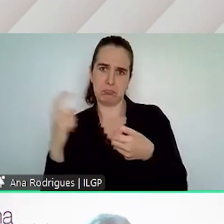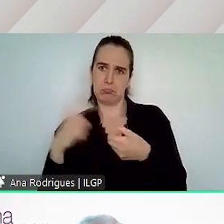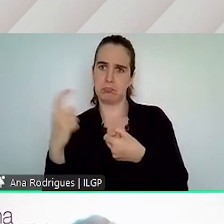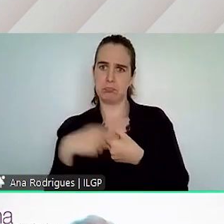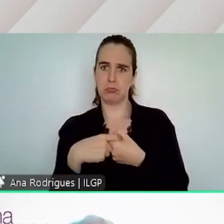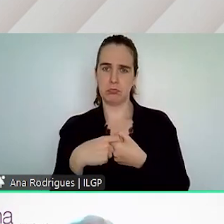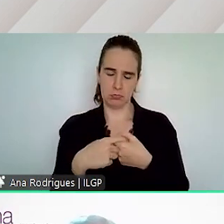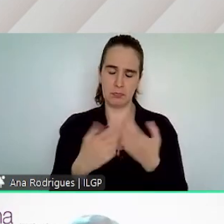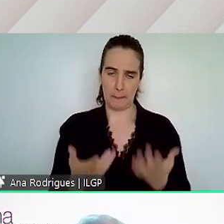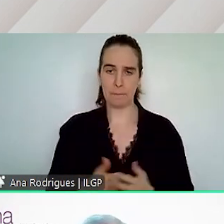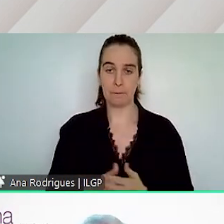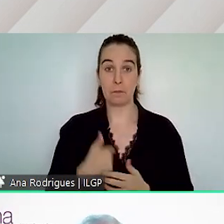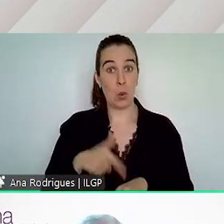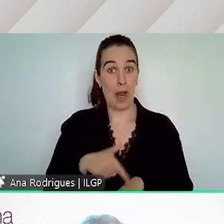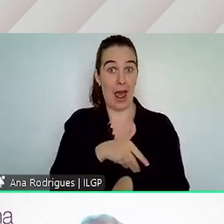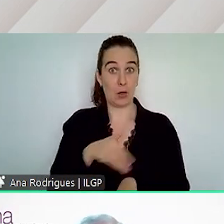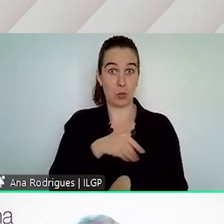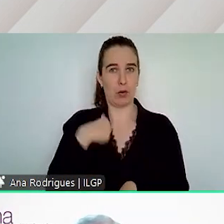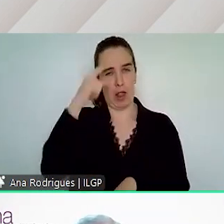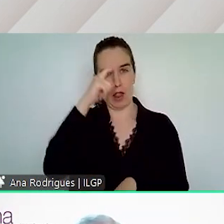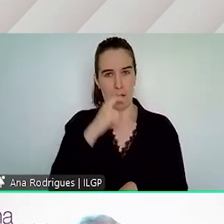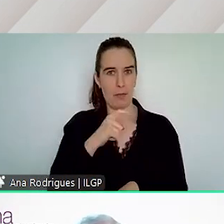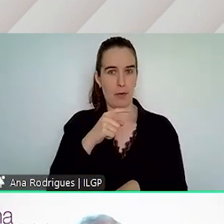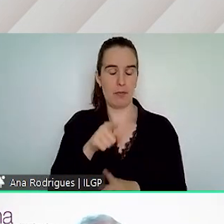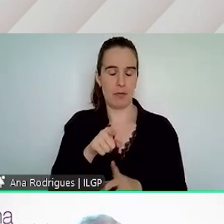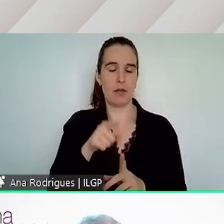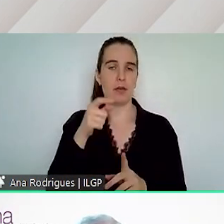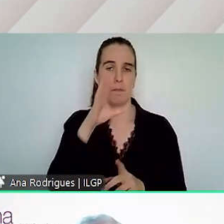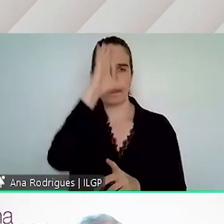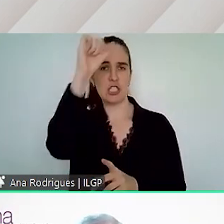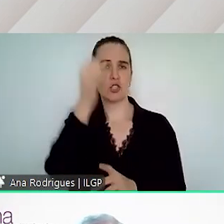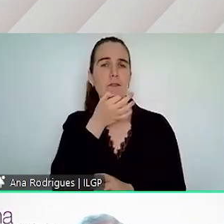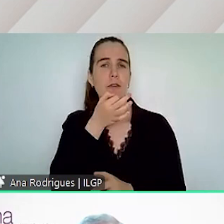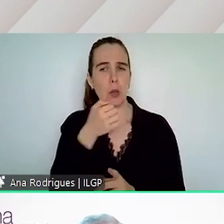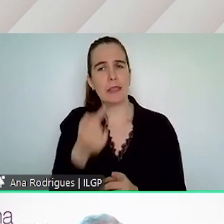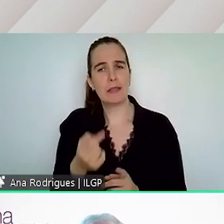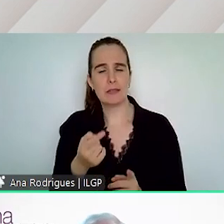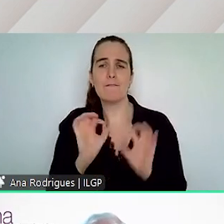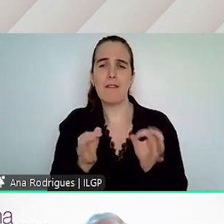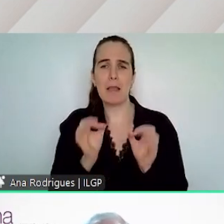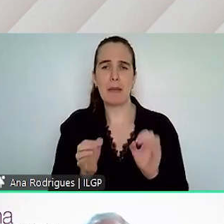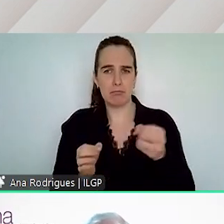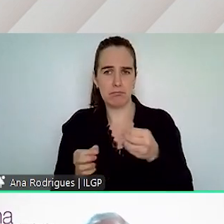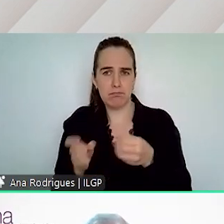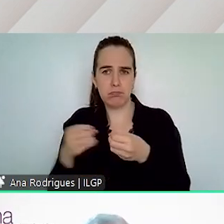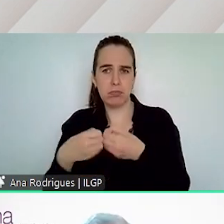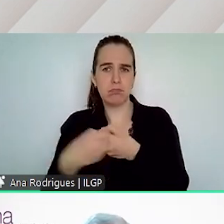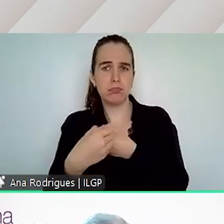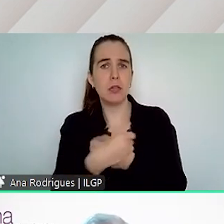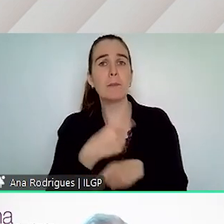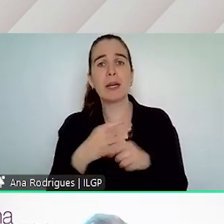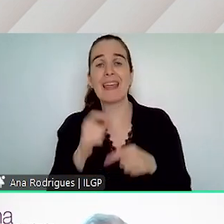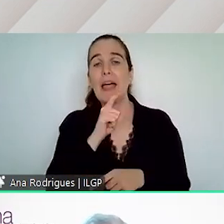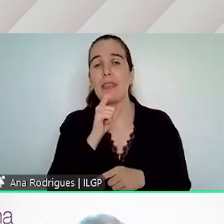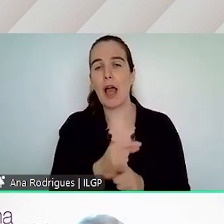altura ao então ministro, que ainda por cima tinha sido presidente do INA, era de que assim se podiam fazer compras